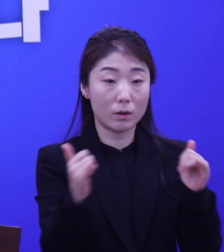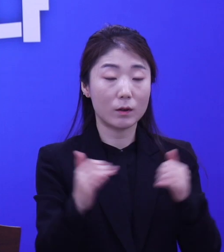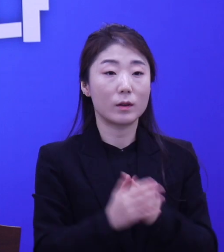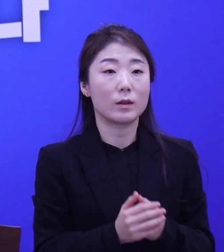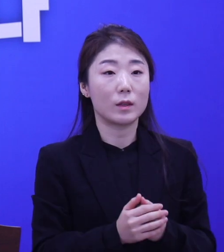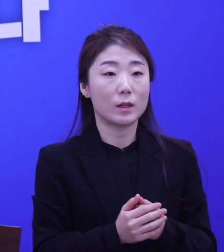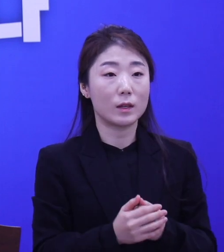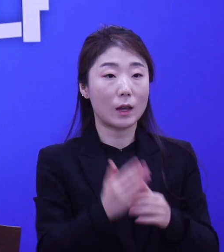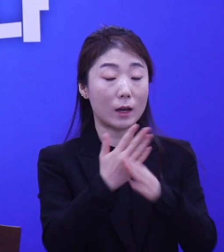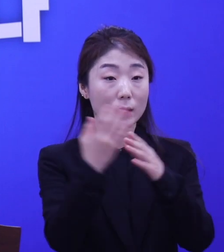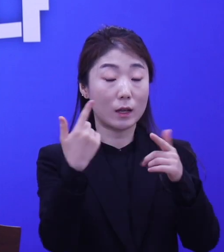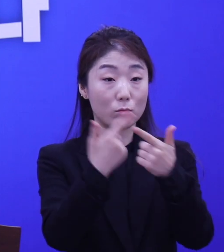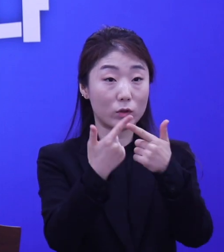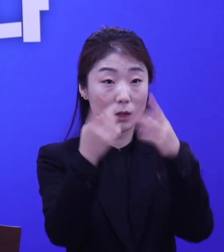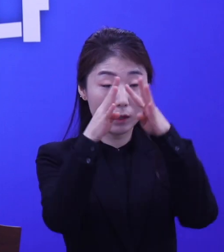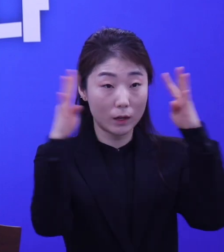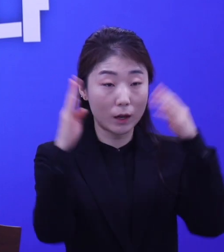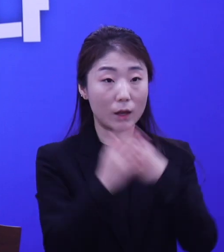양산부산대병원에 4명,